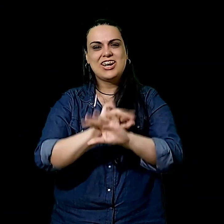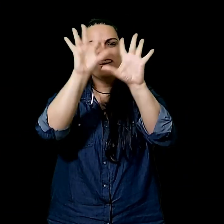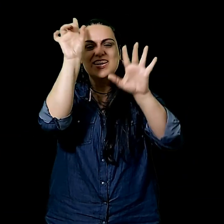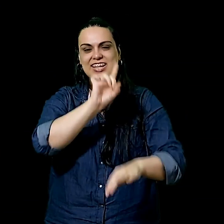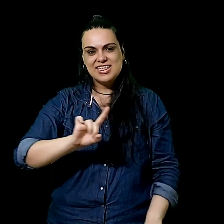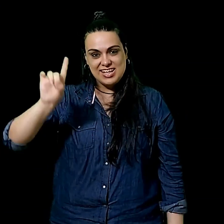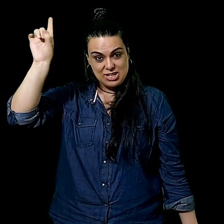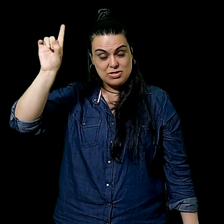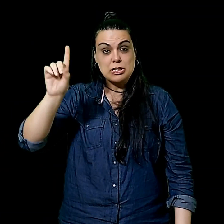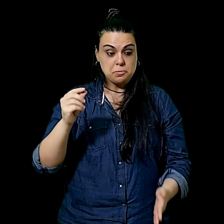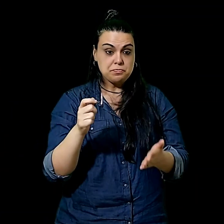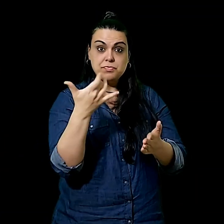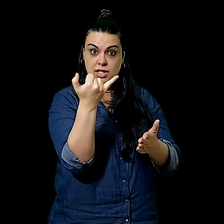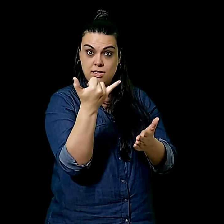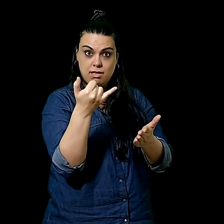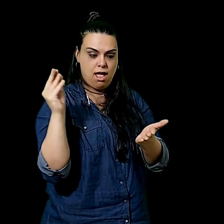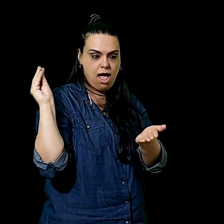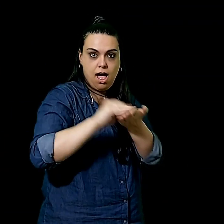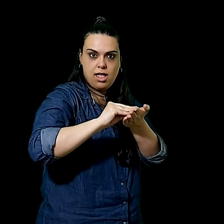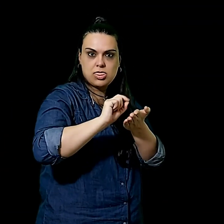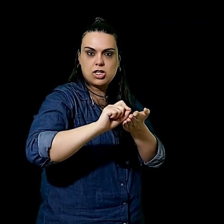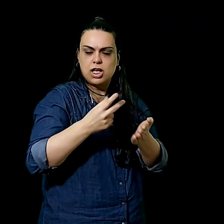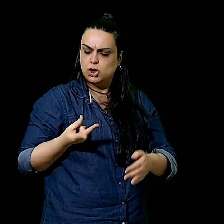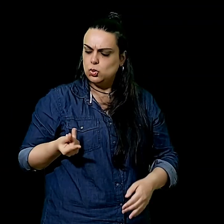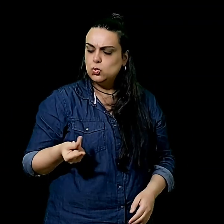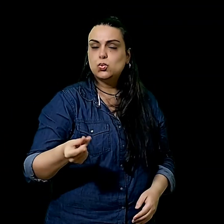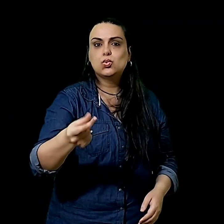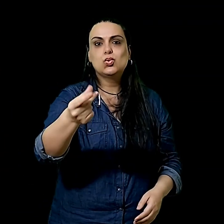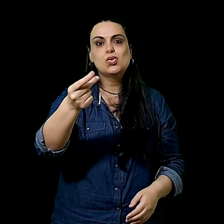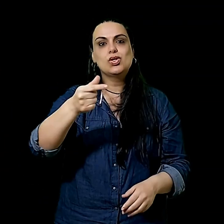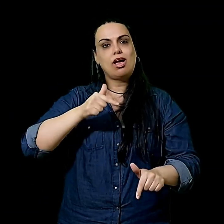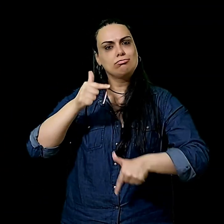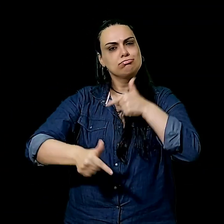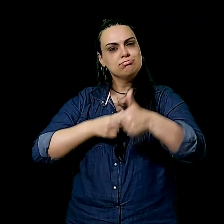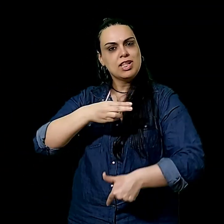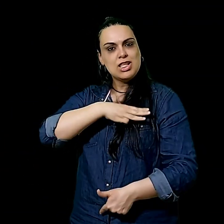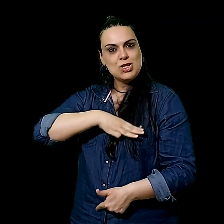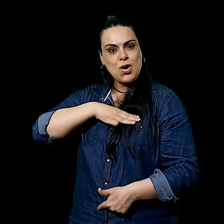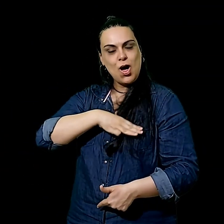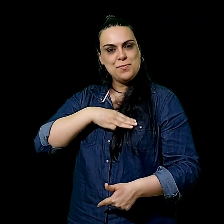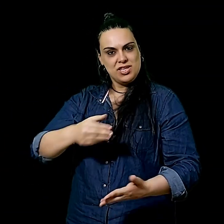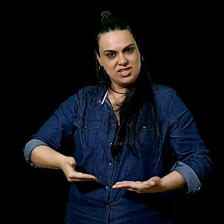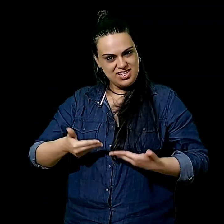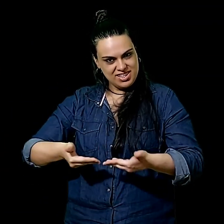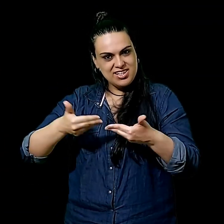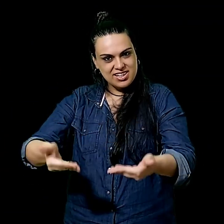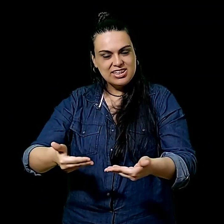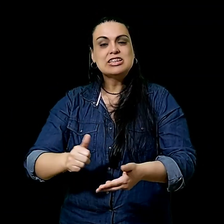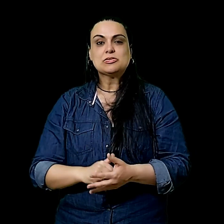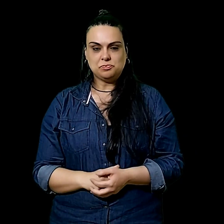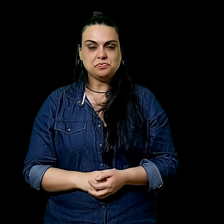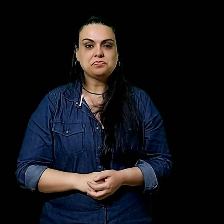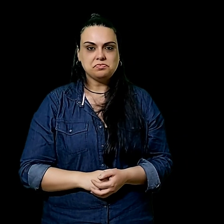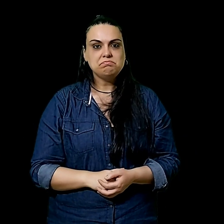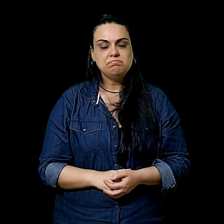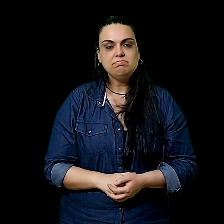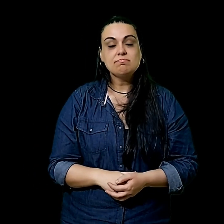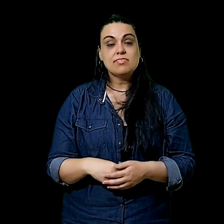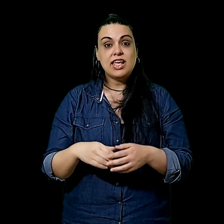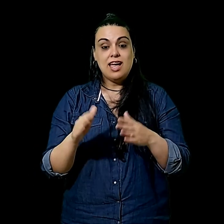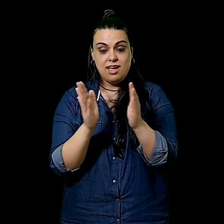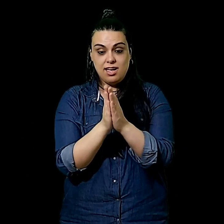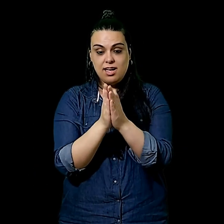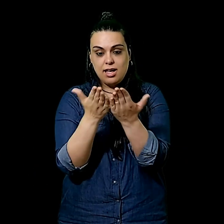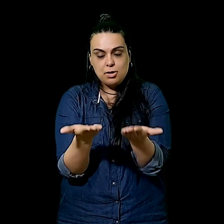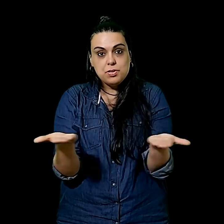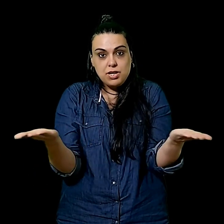Glória a Deus. Anota aí, meu povo, a durabilidade da chamada. Anote isso aí agora. A palavra de hoje,